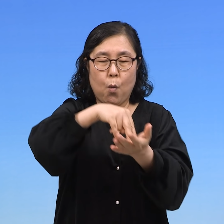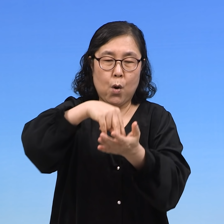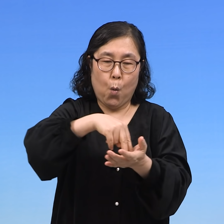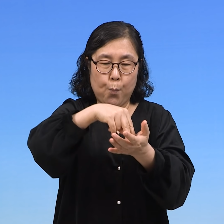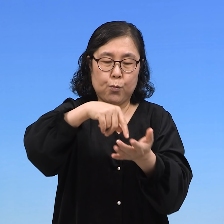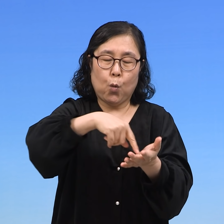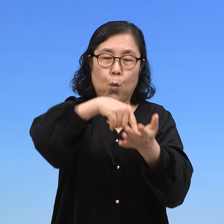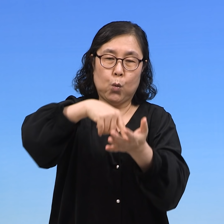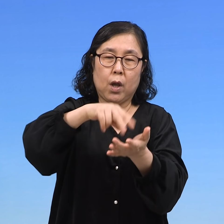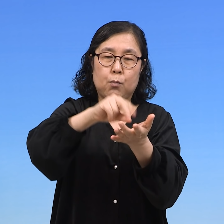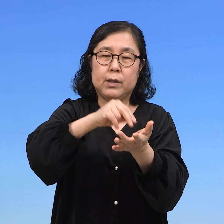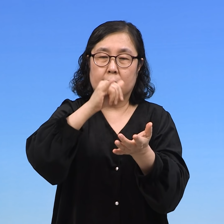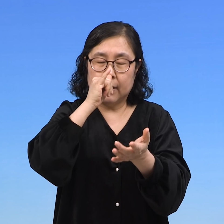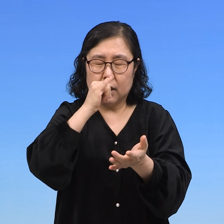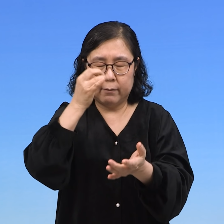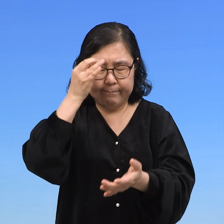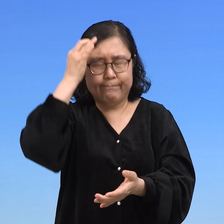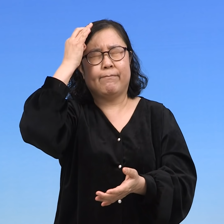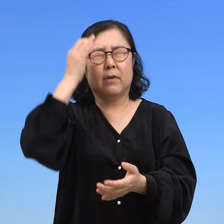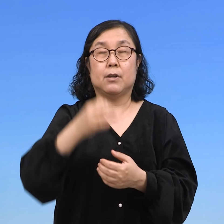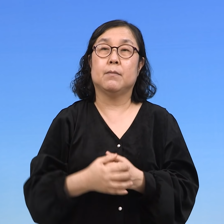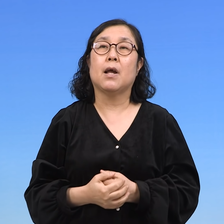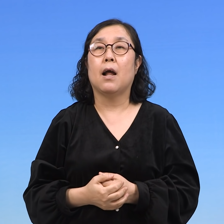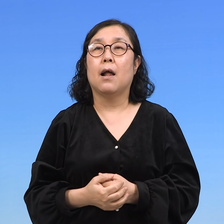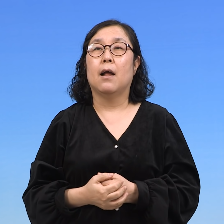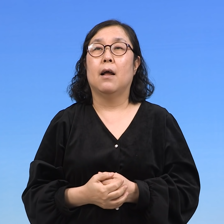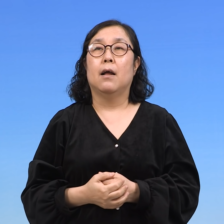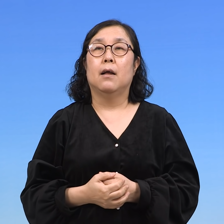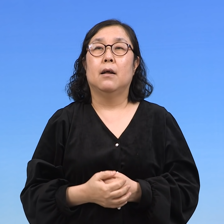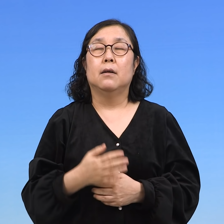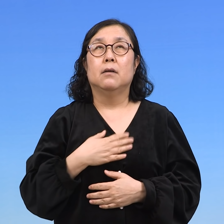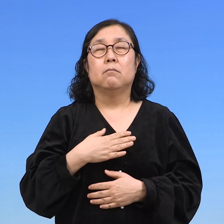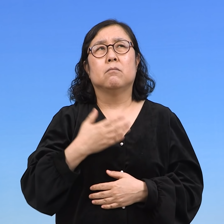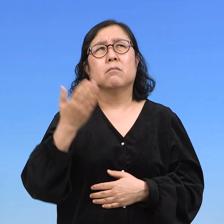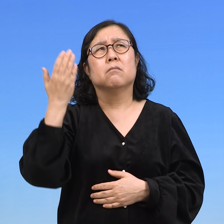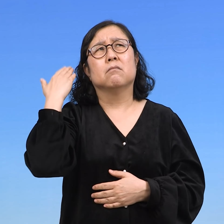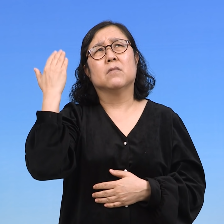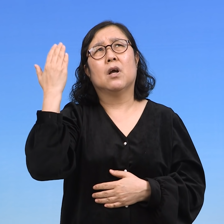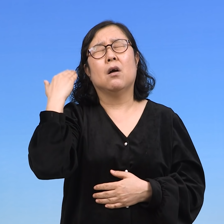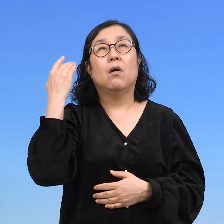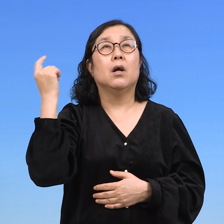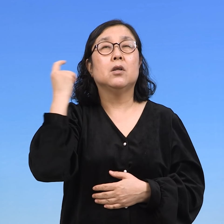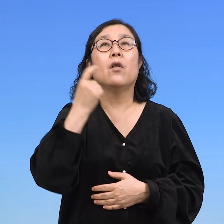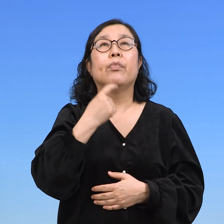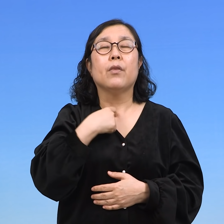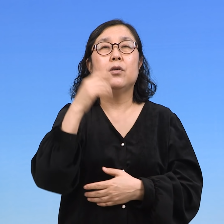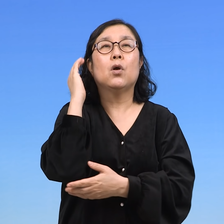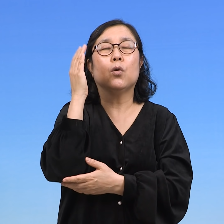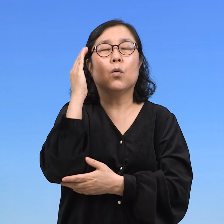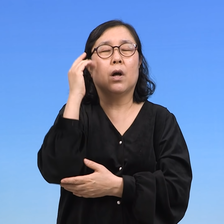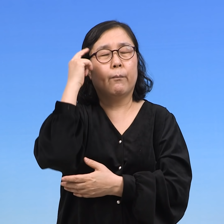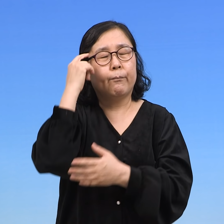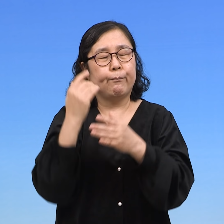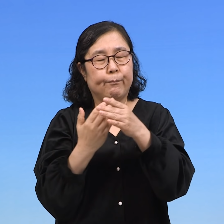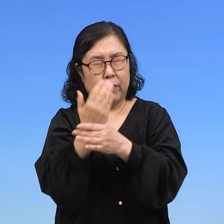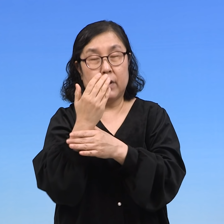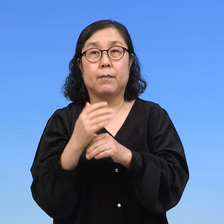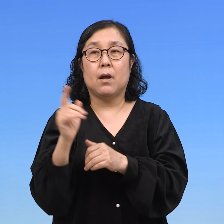인식을 하는 겁니다 제가 오늘 본문을 묵상하다가 예전에 들었던 설교가 불쑥 떠올랐는데요